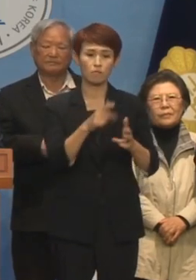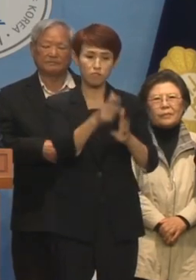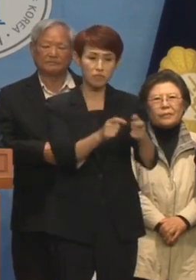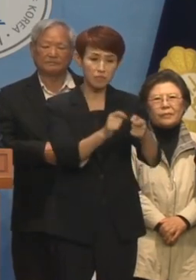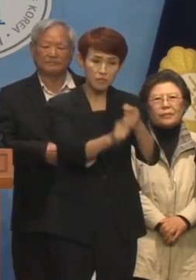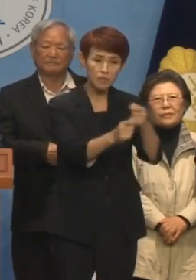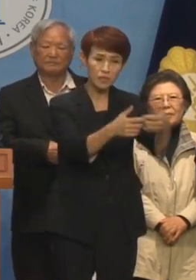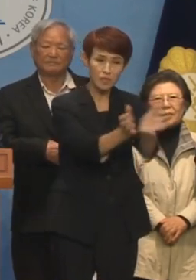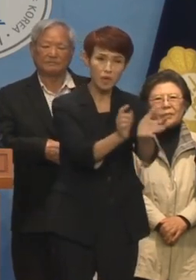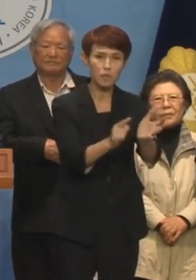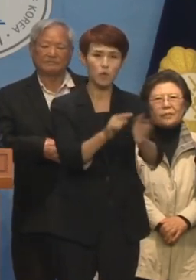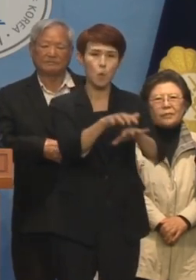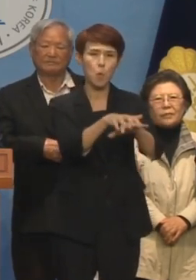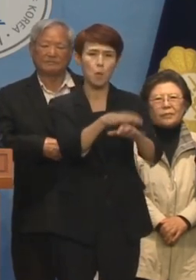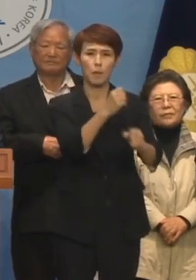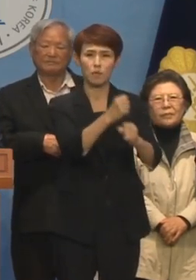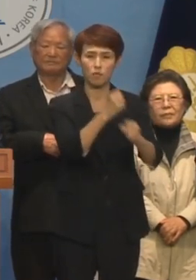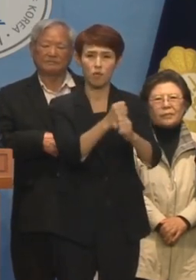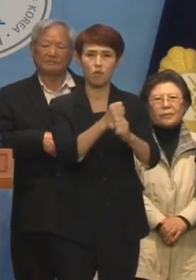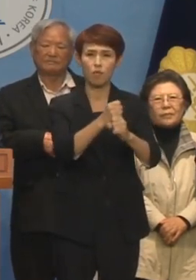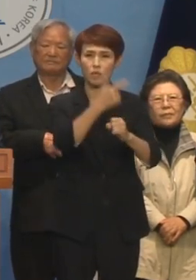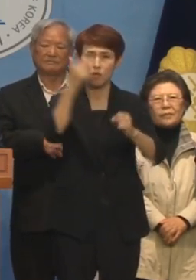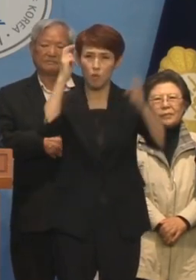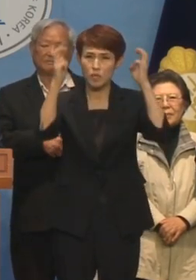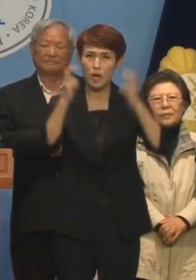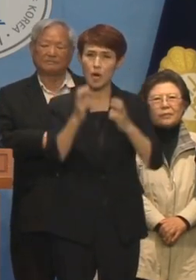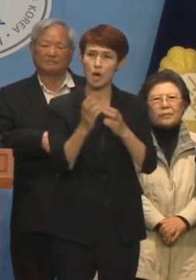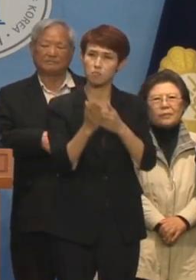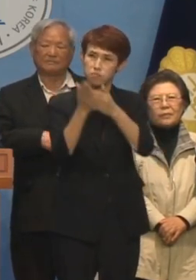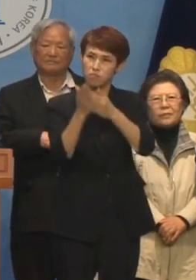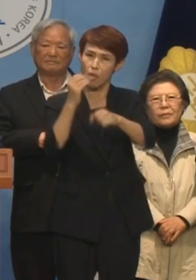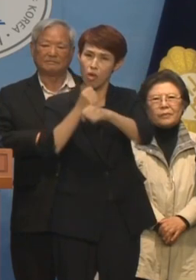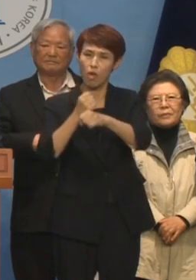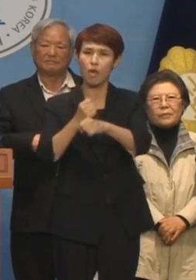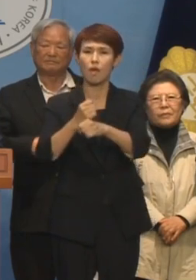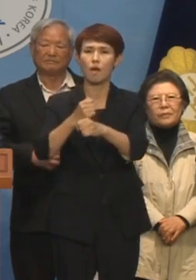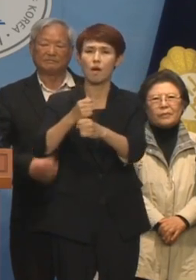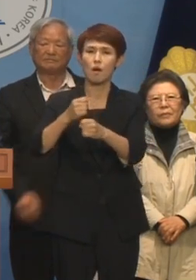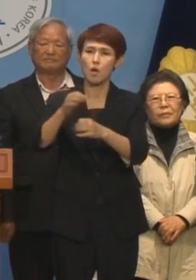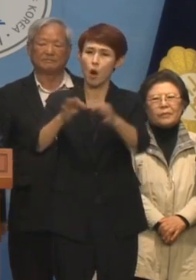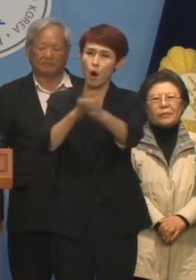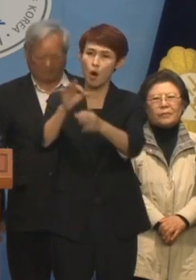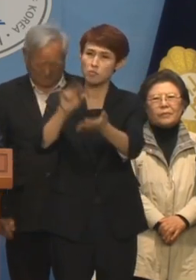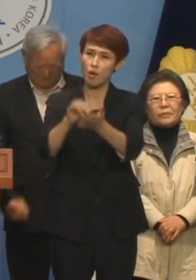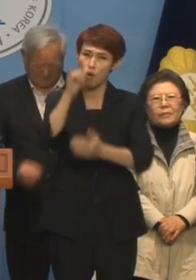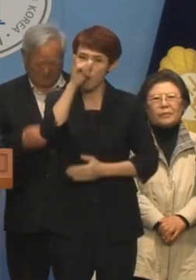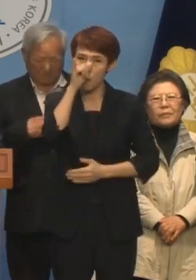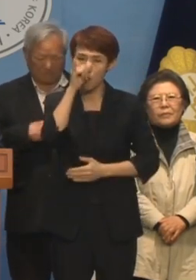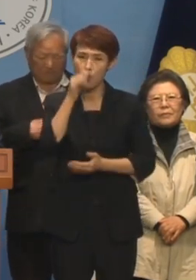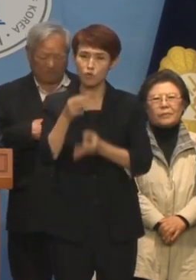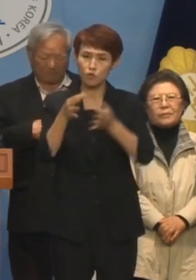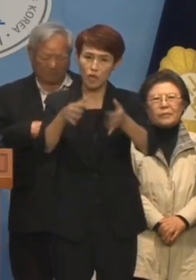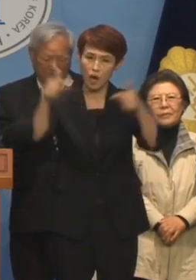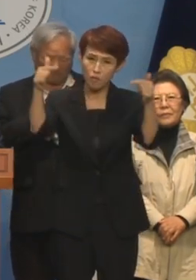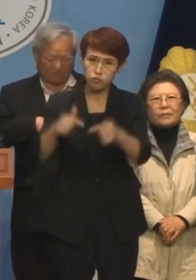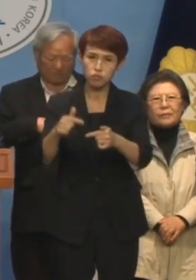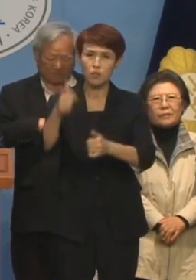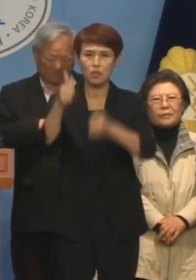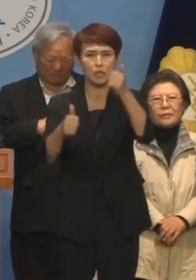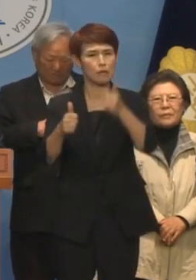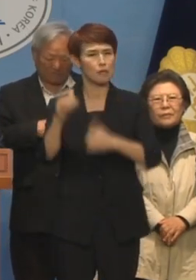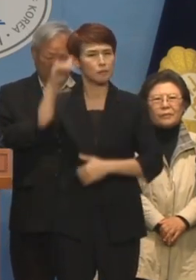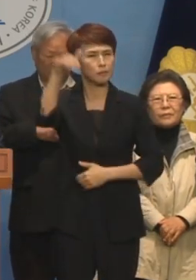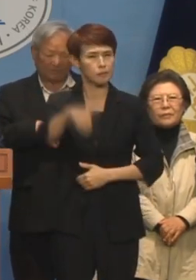사실상의 노동조합을 만들어 본사의 영업정책을 좌지우지하여 가맹본부의 투자가 위축되고 경쟁력이 낮아질